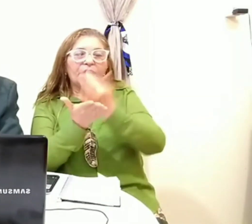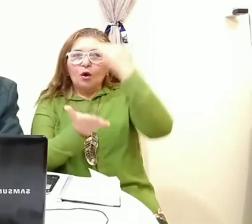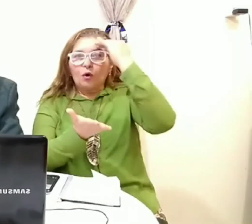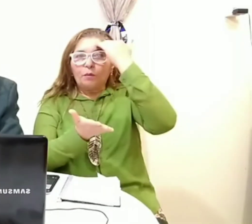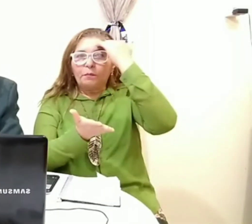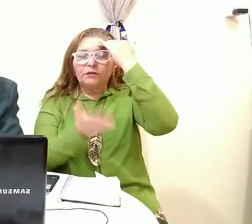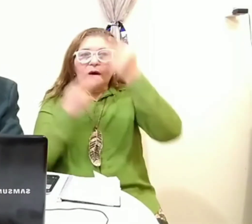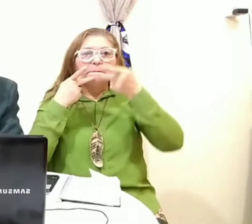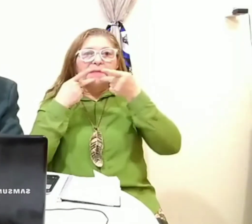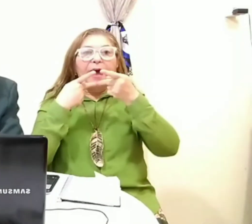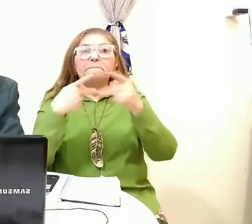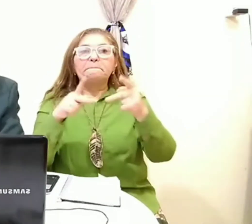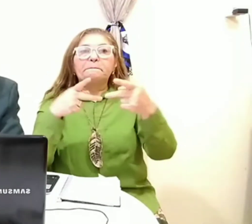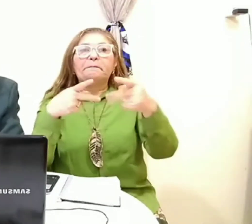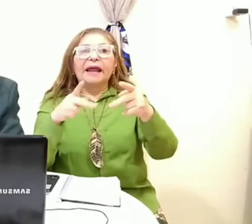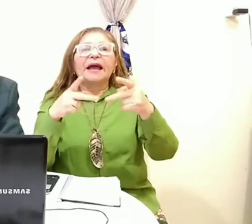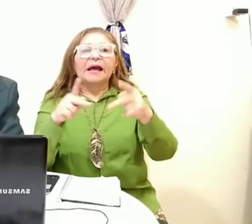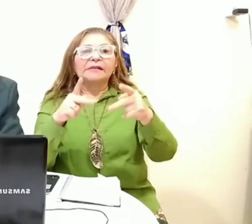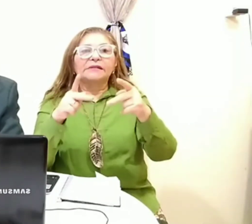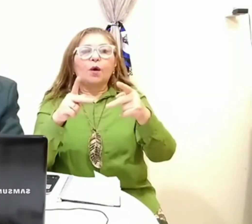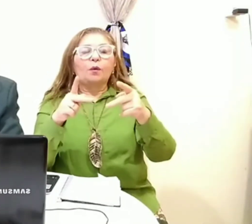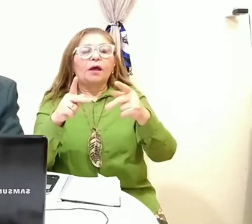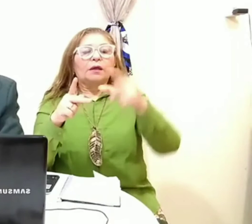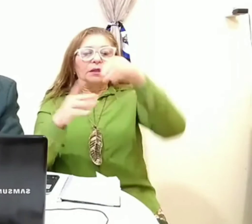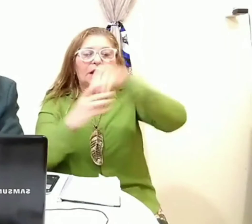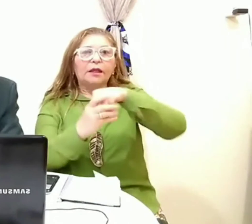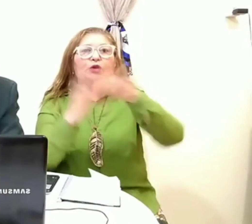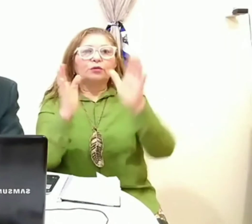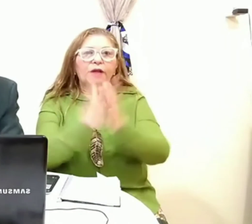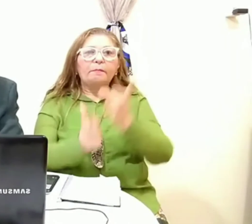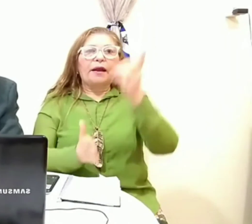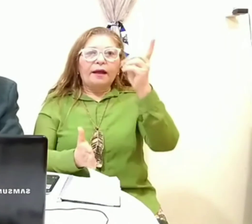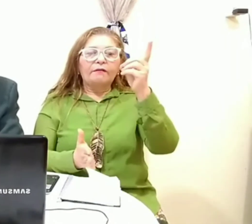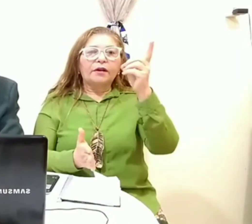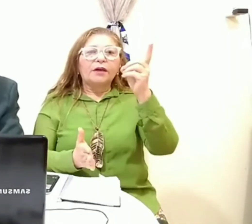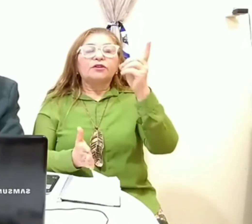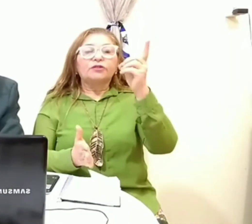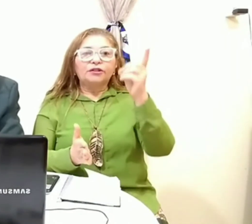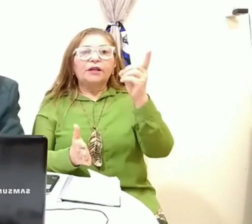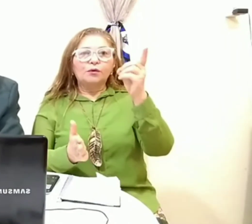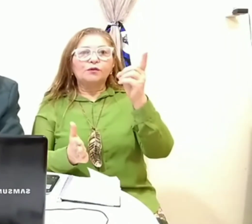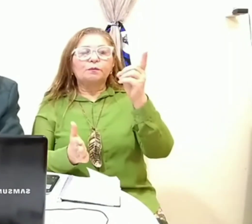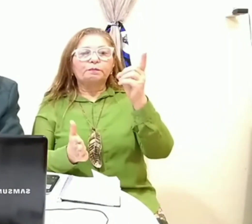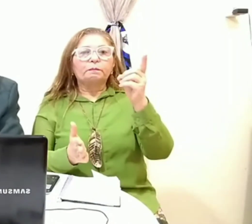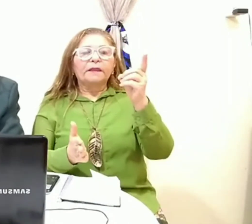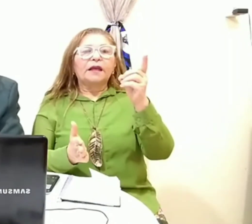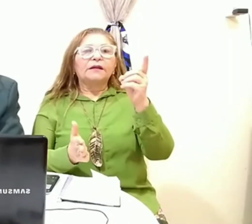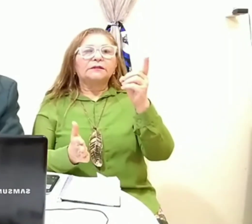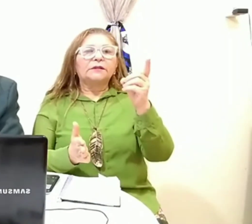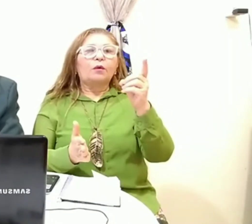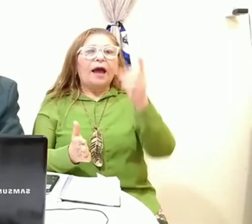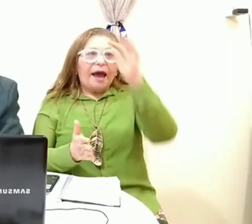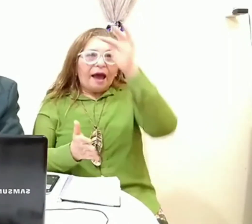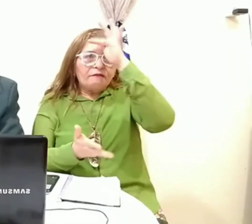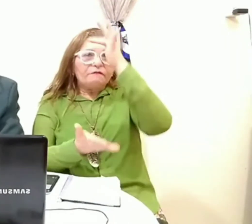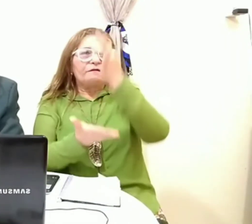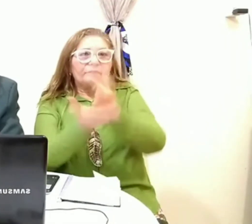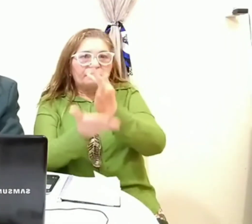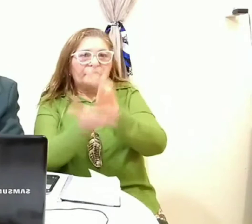e a pregação pela palavra de Cristo. Então, até a fé que